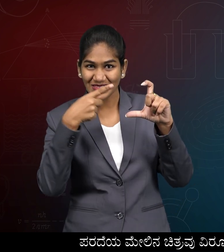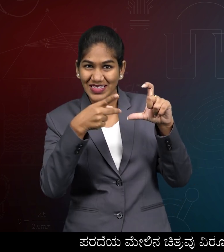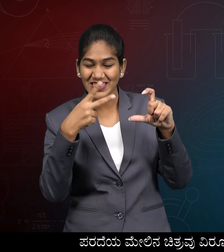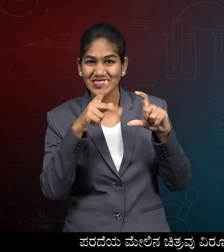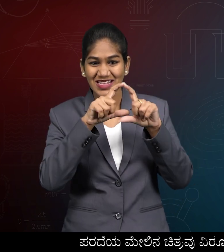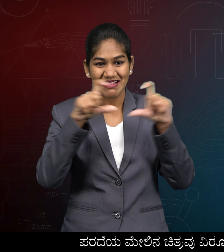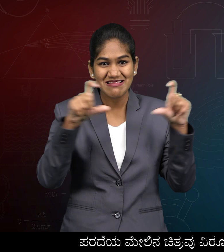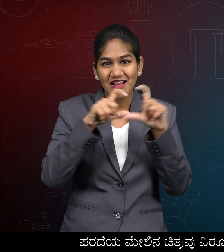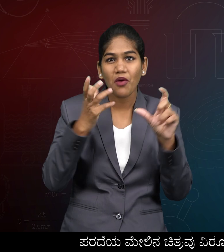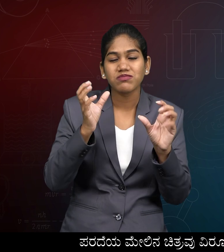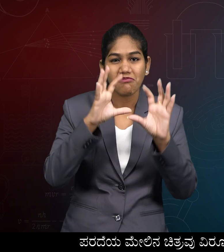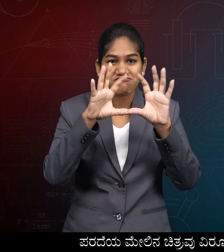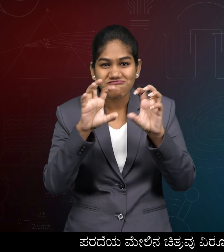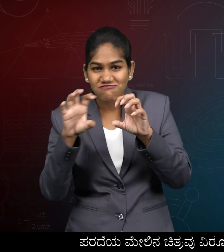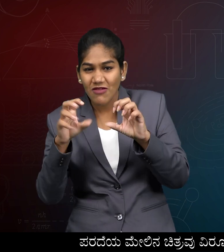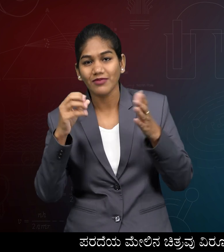ವಿರೂಪಗೊಂಡಿರುವುದನ್ನು ನೀವು ಗಮನಿಸಬಹುದು.